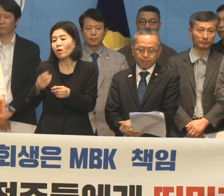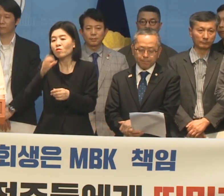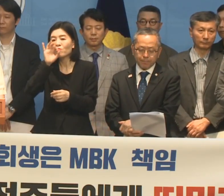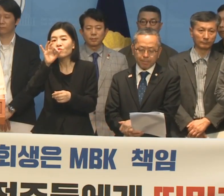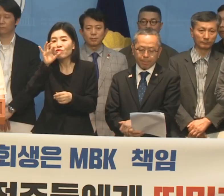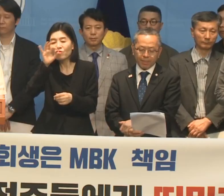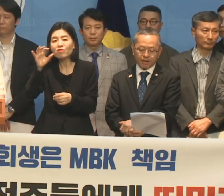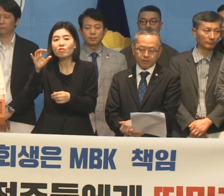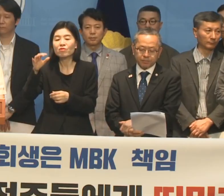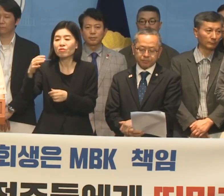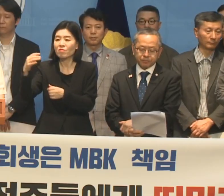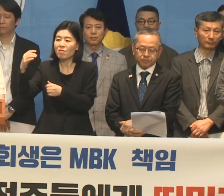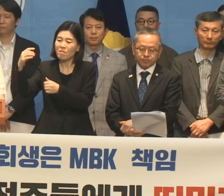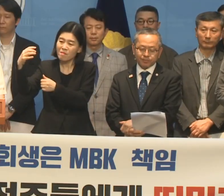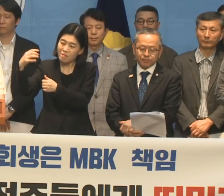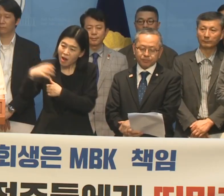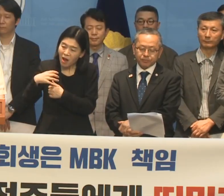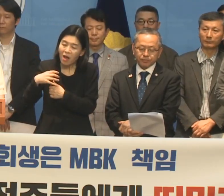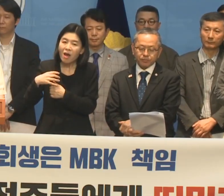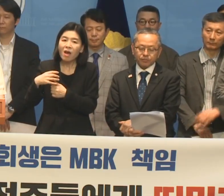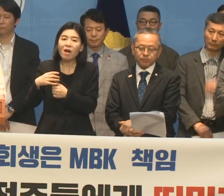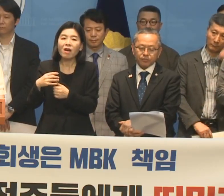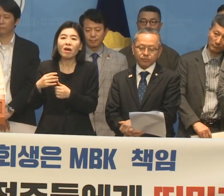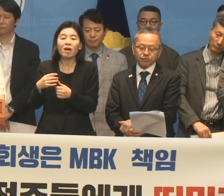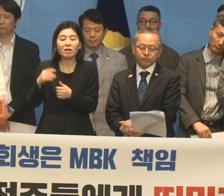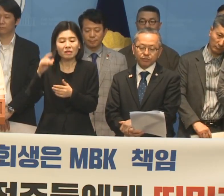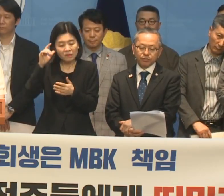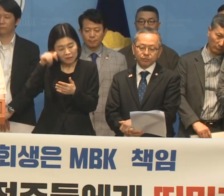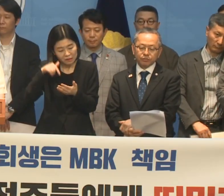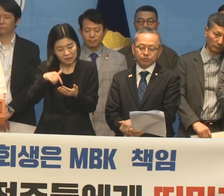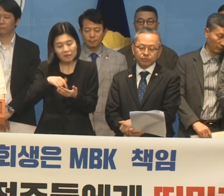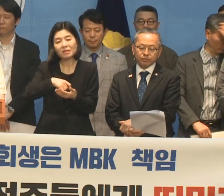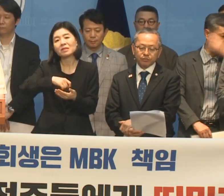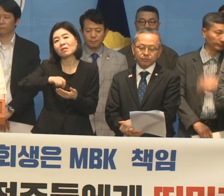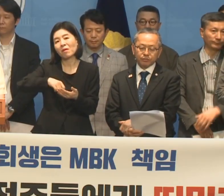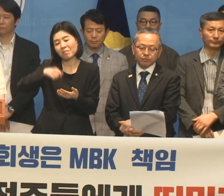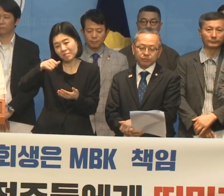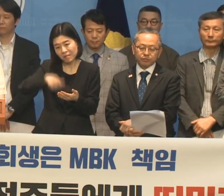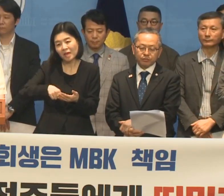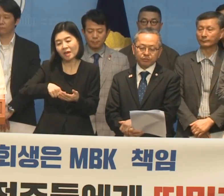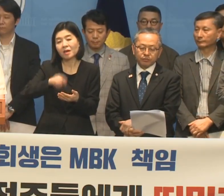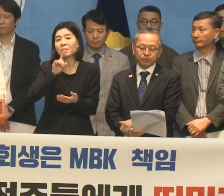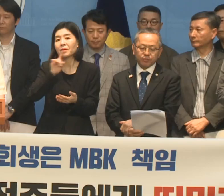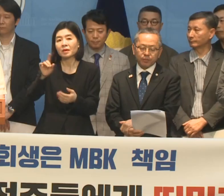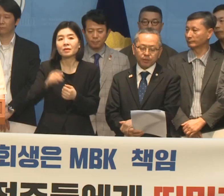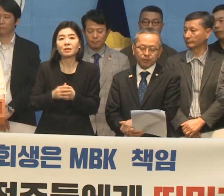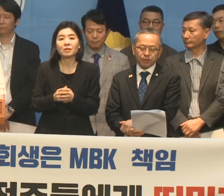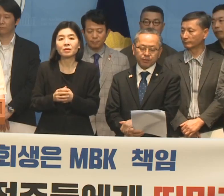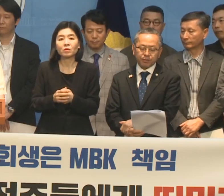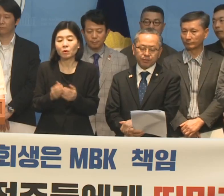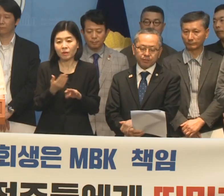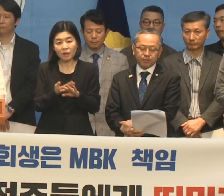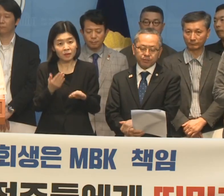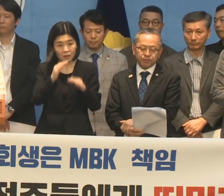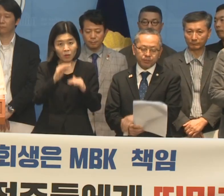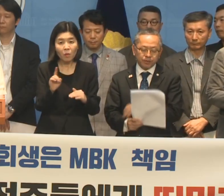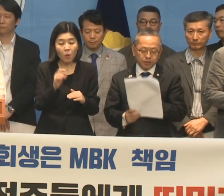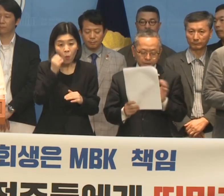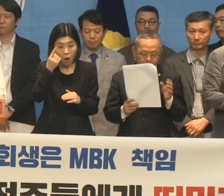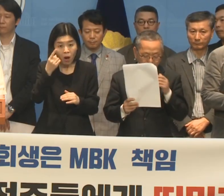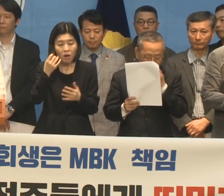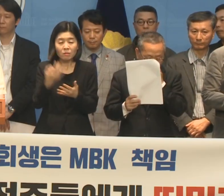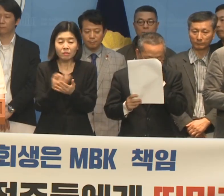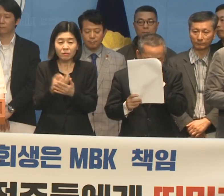태도로 인해 어쩔 수 없이 서명을 했다고 증언해 주셨습니다. 또 다른 점주님의 사례를 살펴보면 월 매출이 1,000만 원